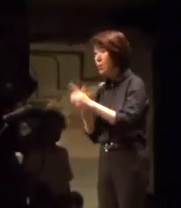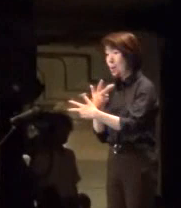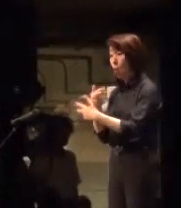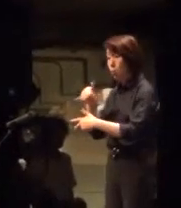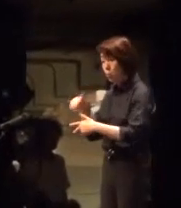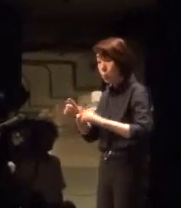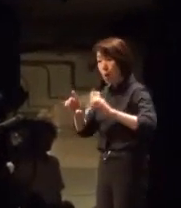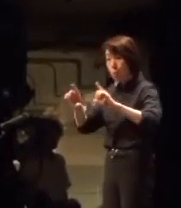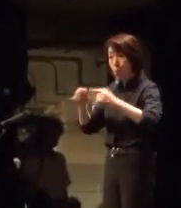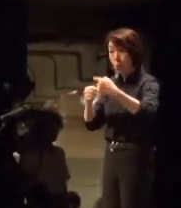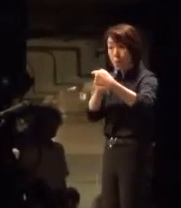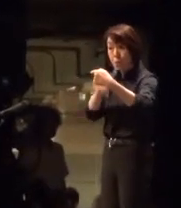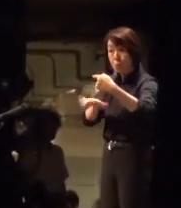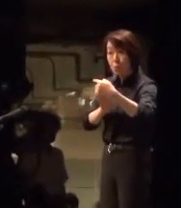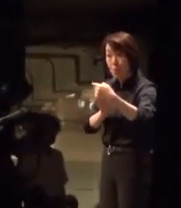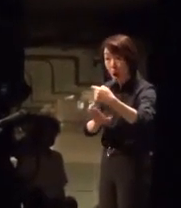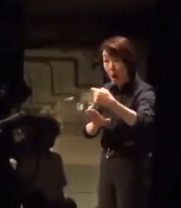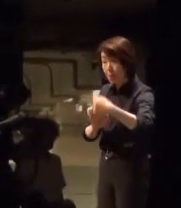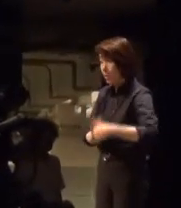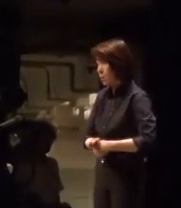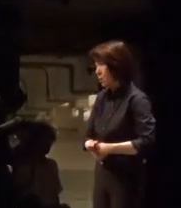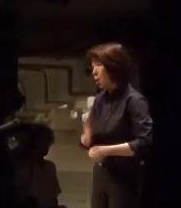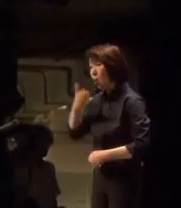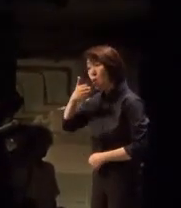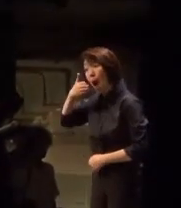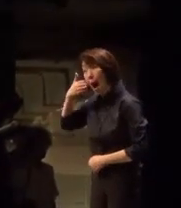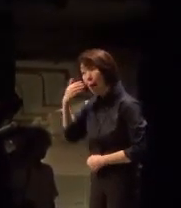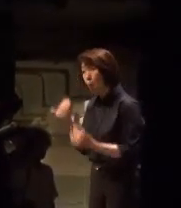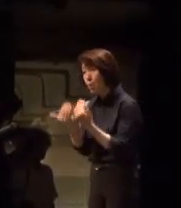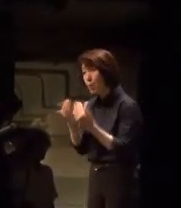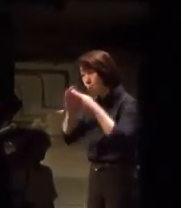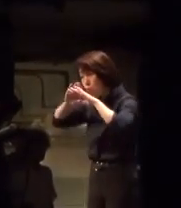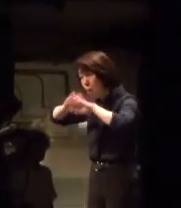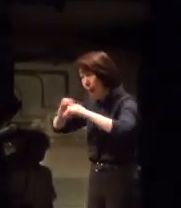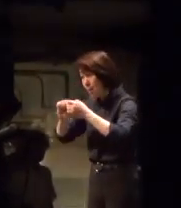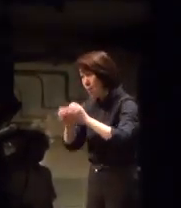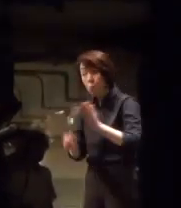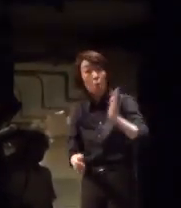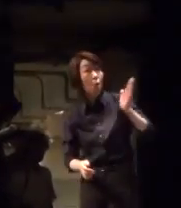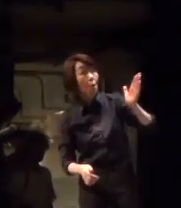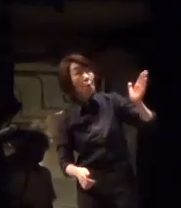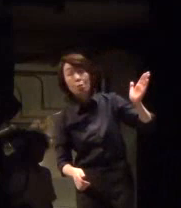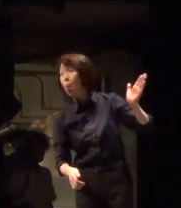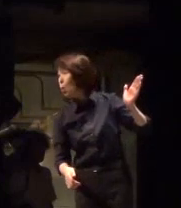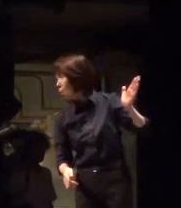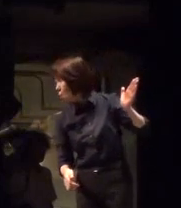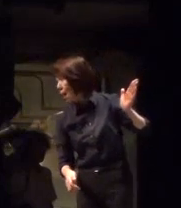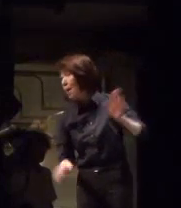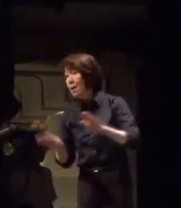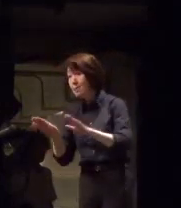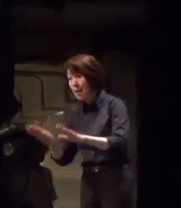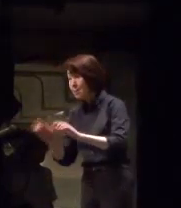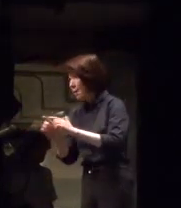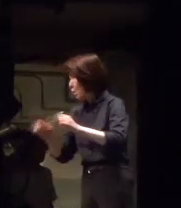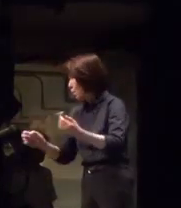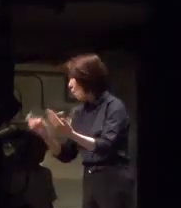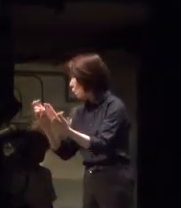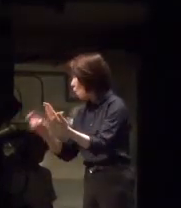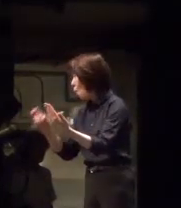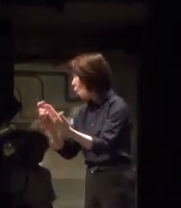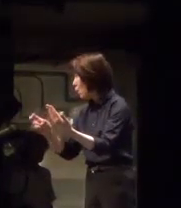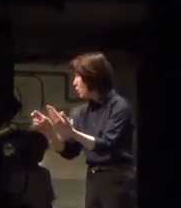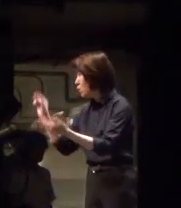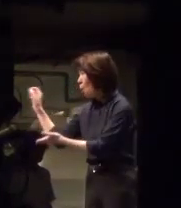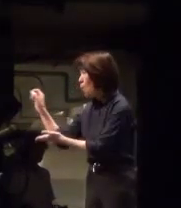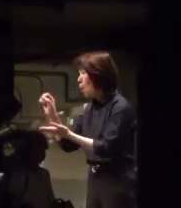京の一部にもありますけれども、こういう ところ色のところはですね、現在の日本の法律を照らす